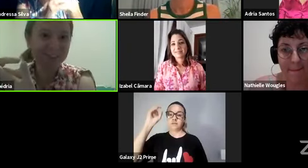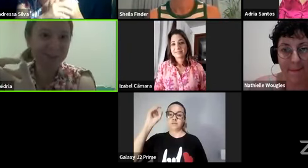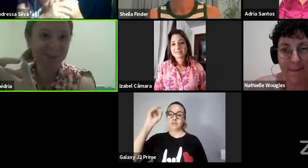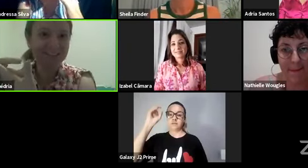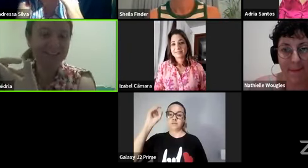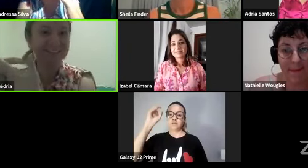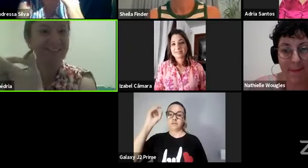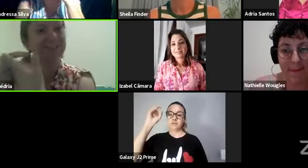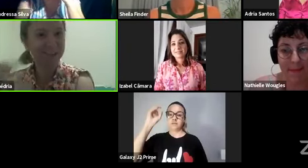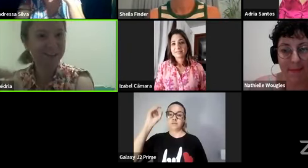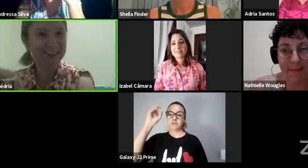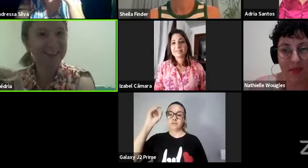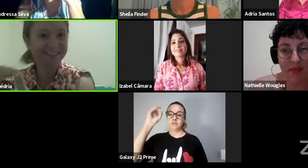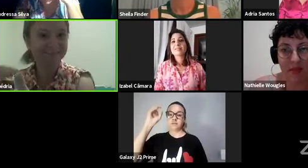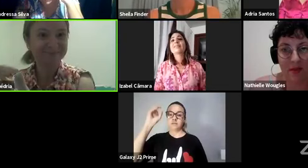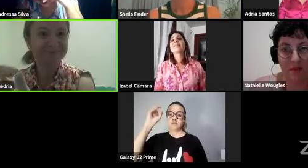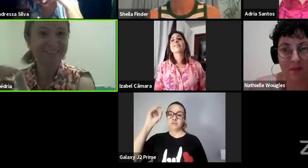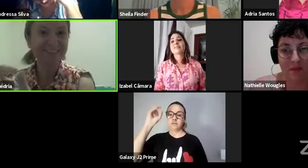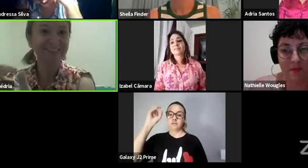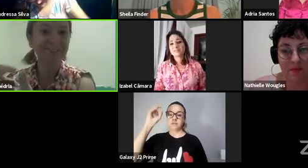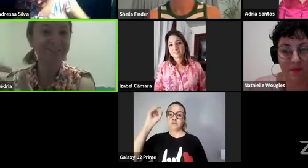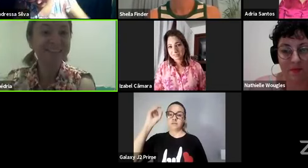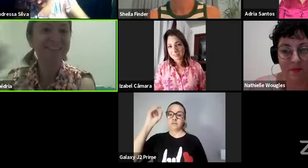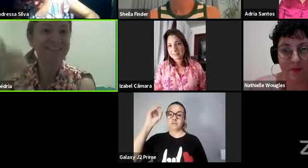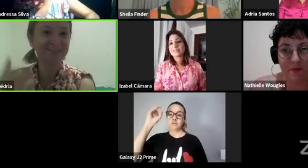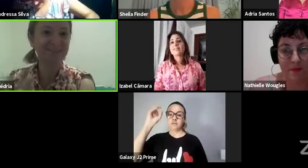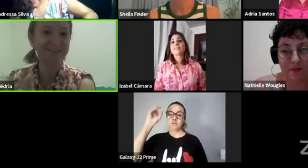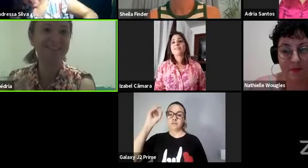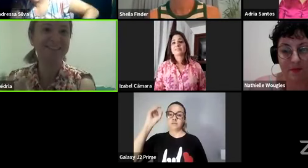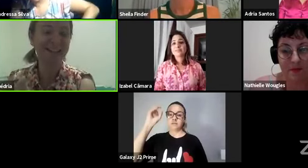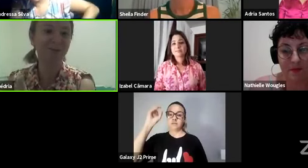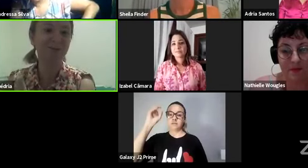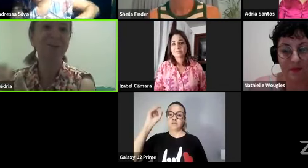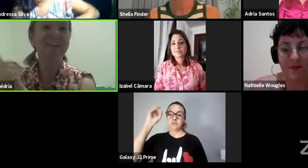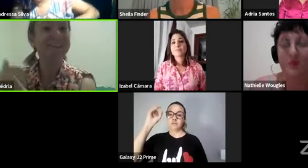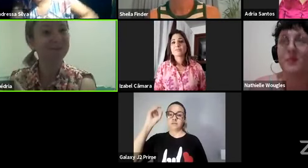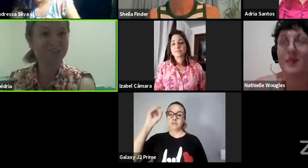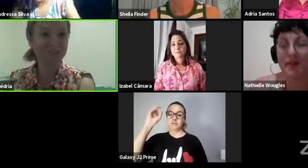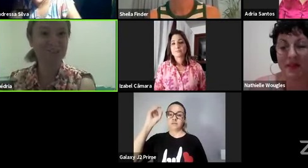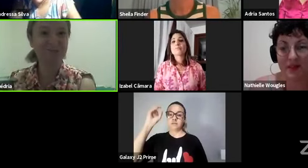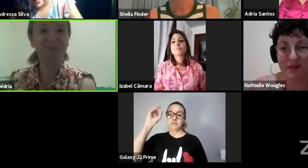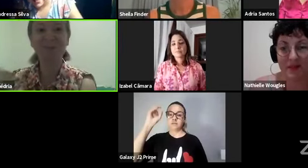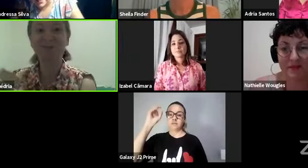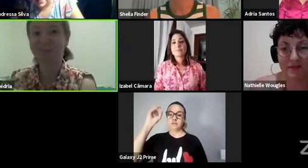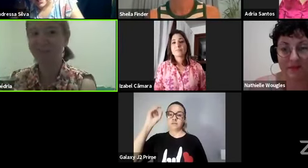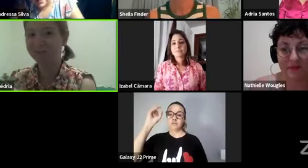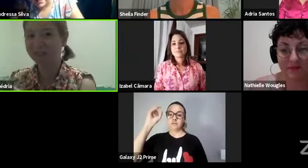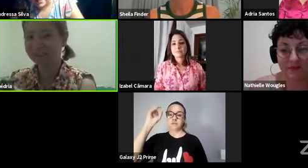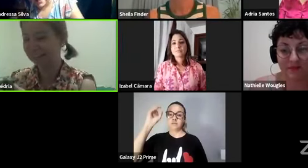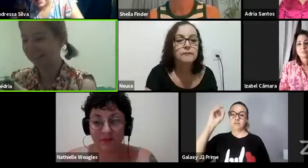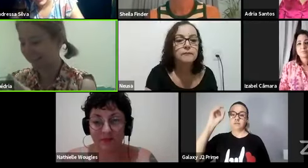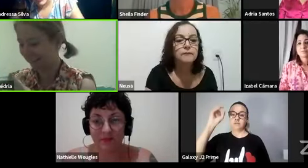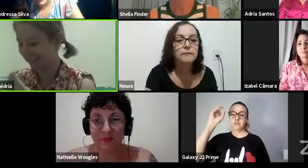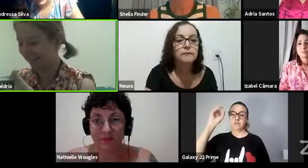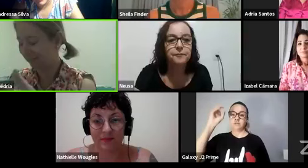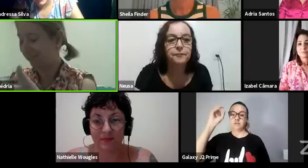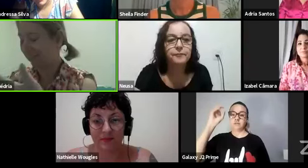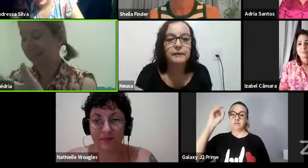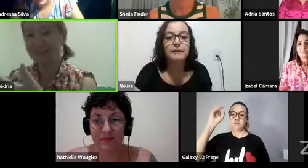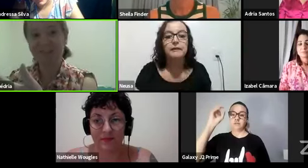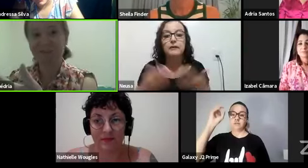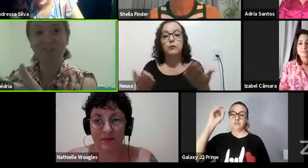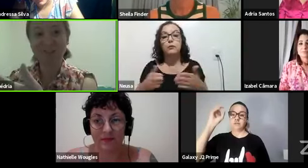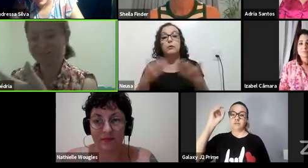a minha vida poderia ter sido diferente se eu tivesse recebido esse laudo de autismo enquanto eu era criança,